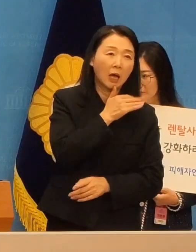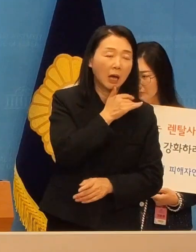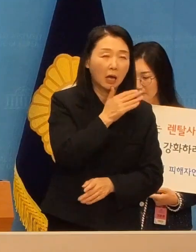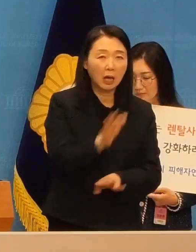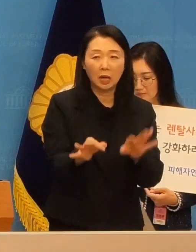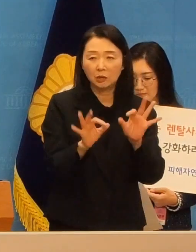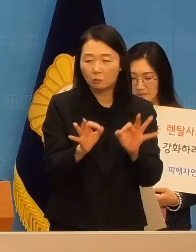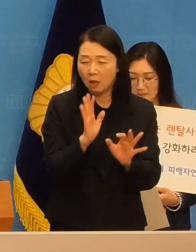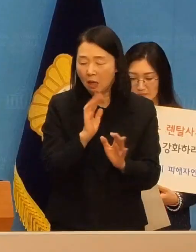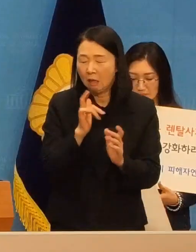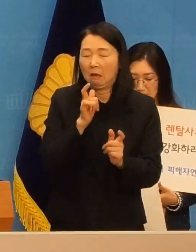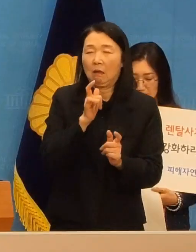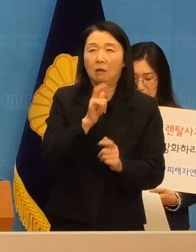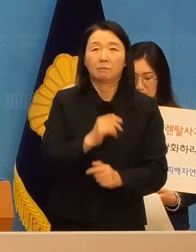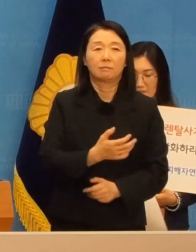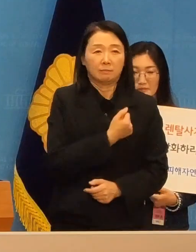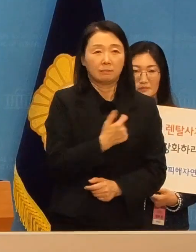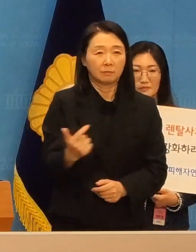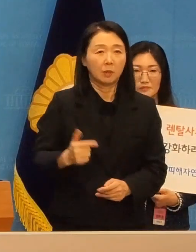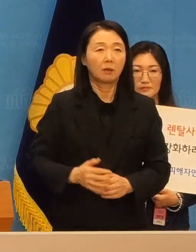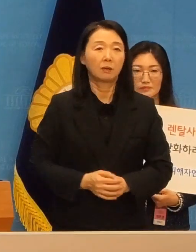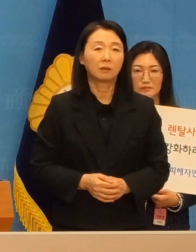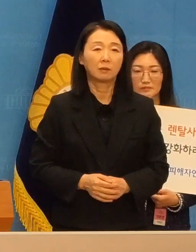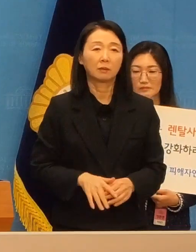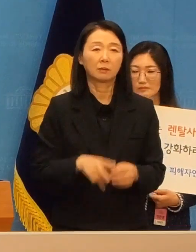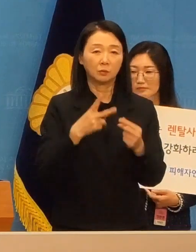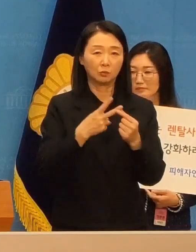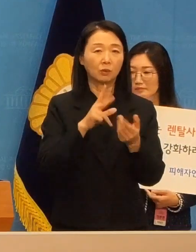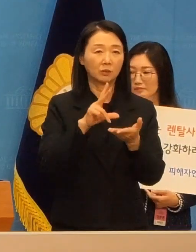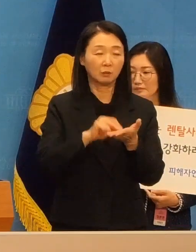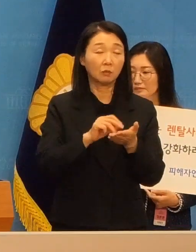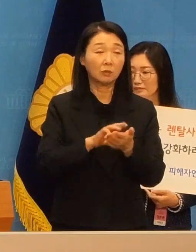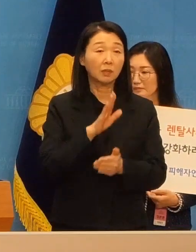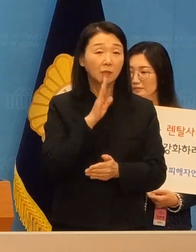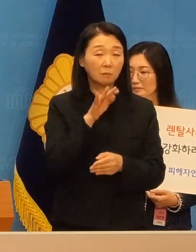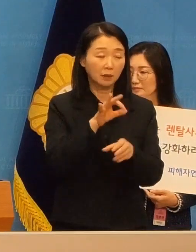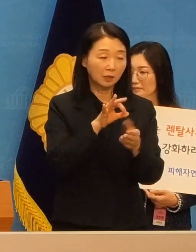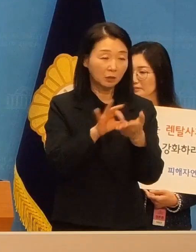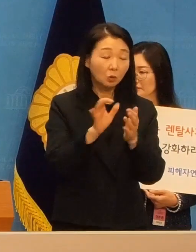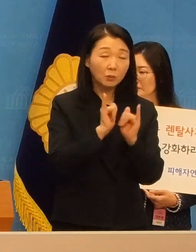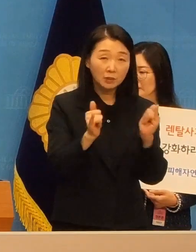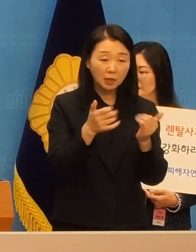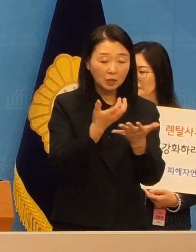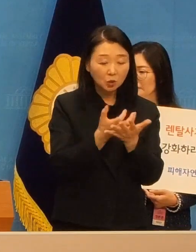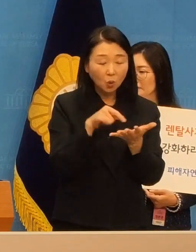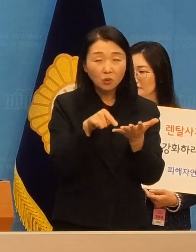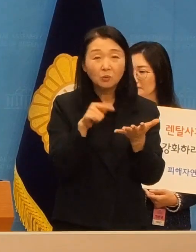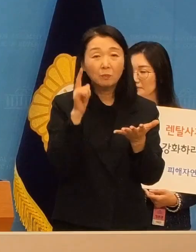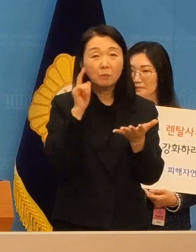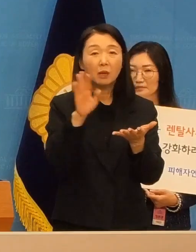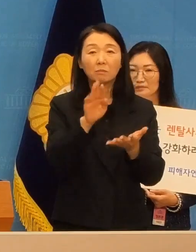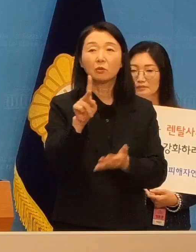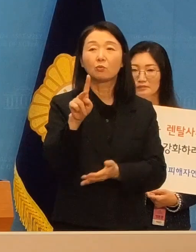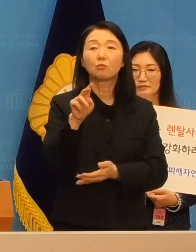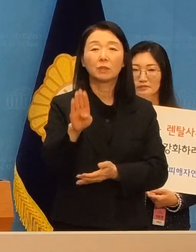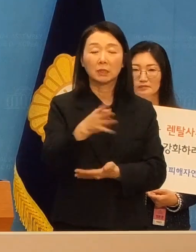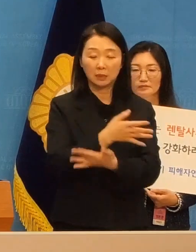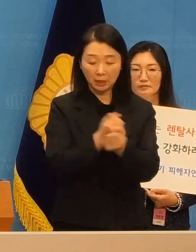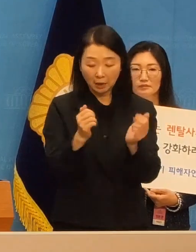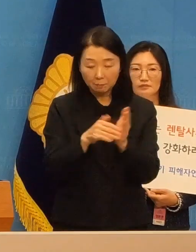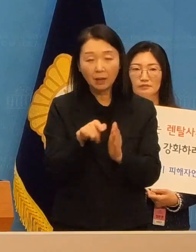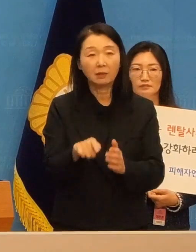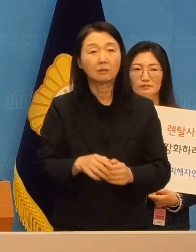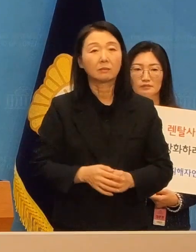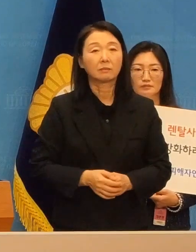말을 듣고 충격을 받고 있습니다. 두 번째 문제는 실질은 소비자인데 서류는 B2B로 위장한 계약